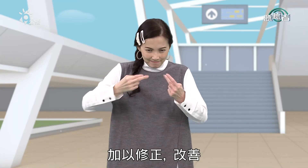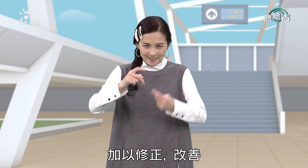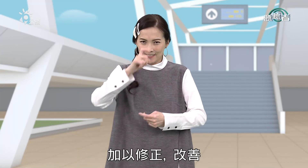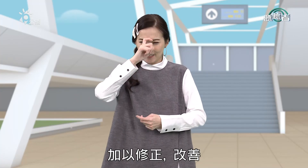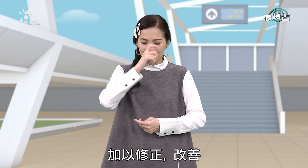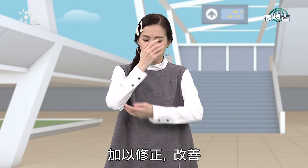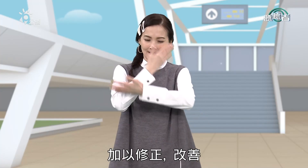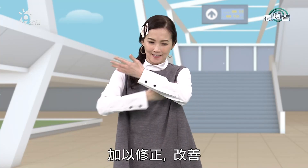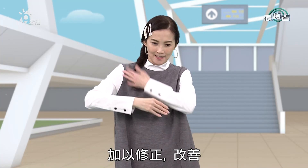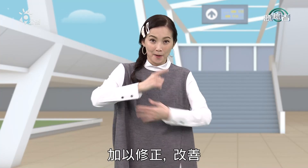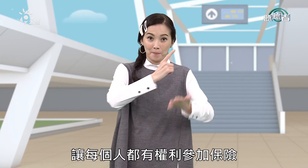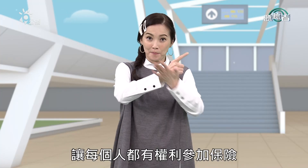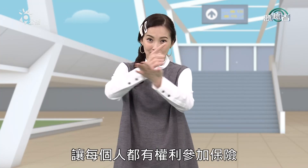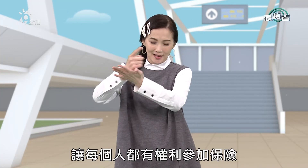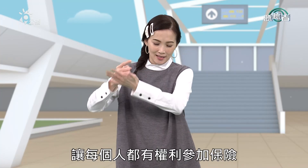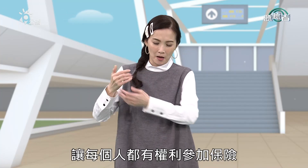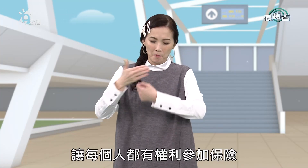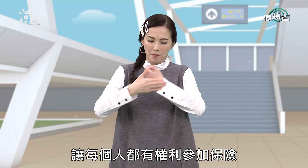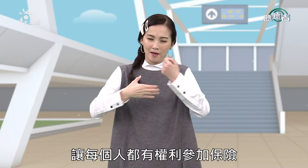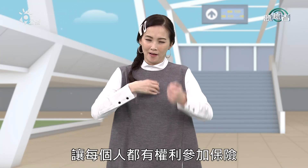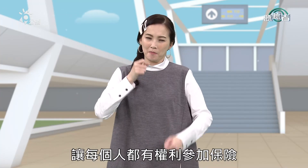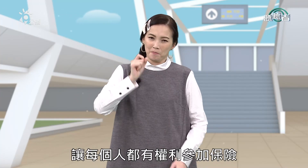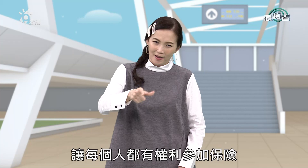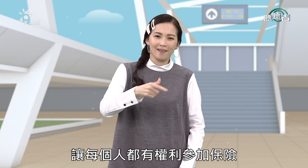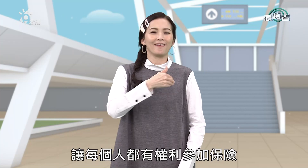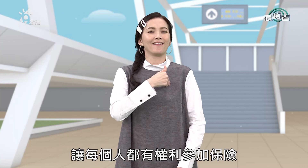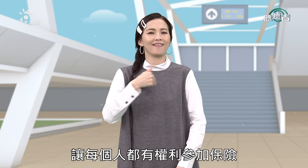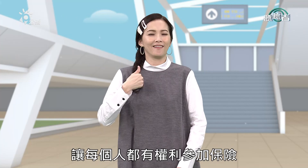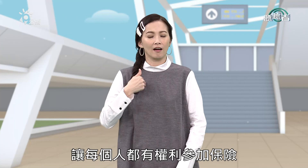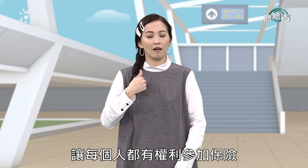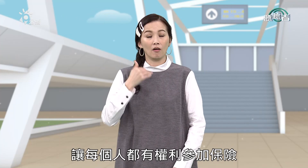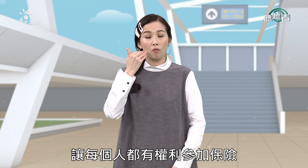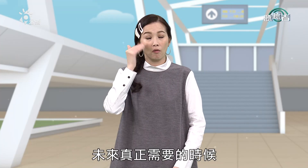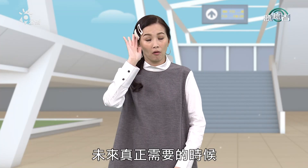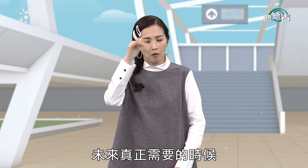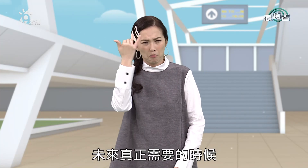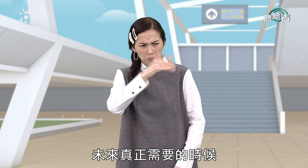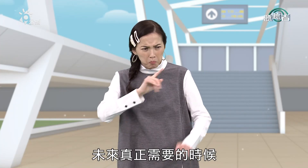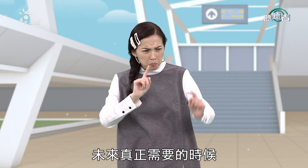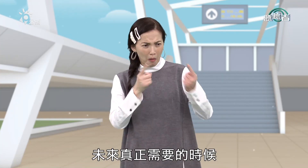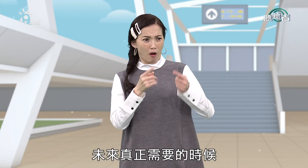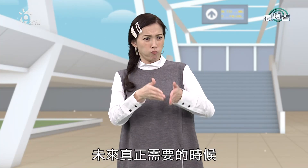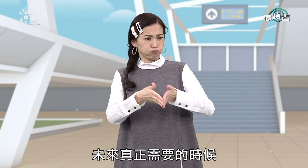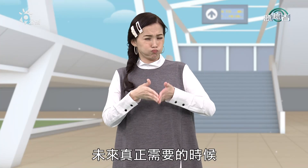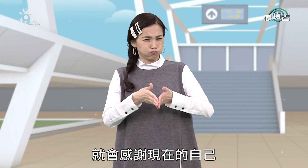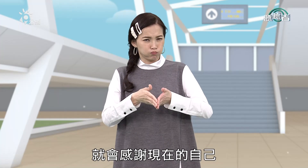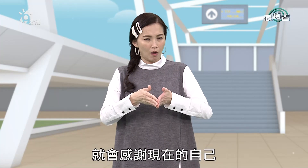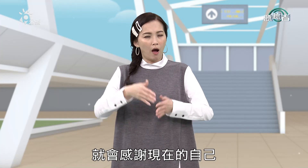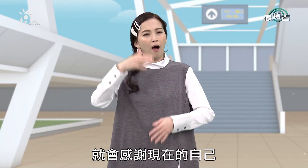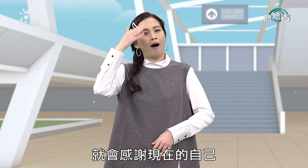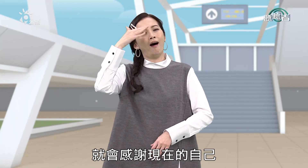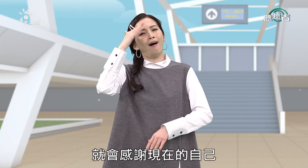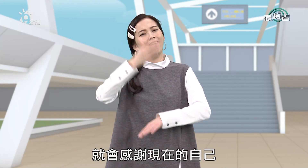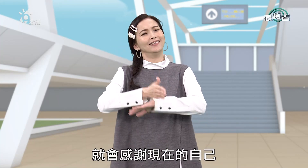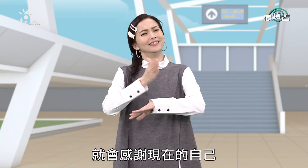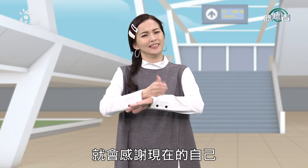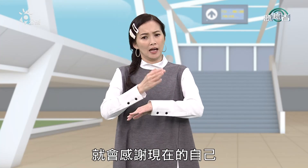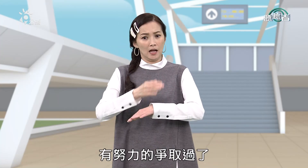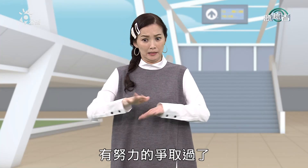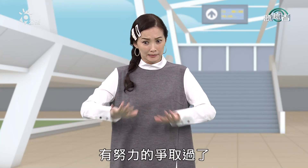修正改善，让每个人都有权利参加保险。未来真正需要的时候，就会感谢现在的自己有